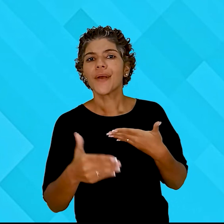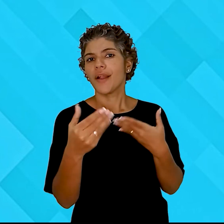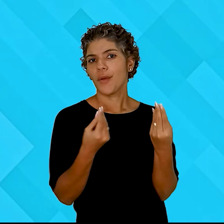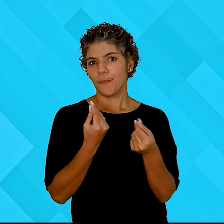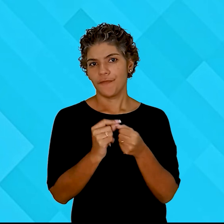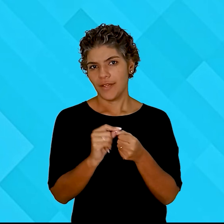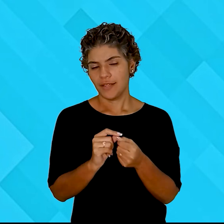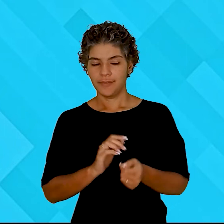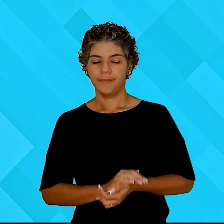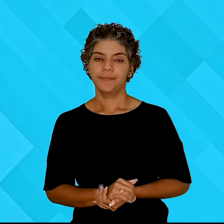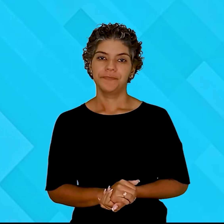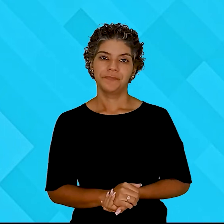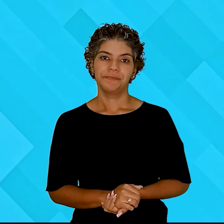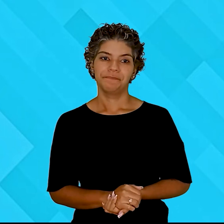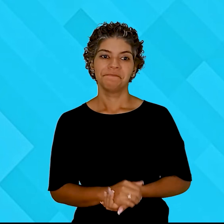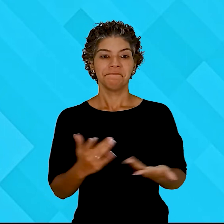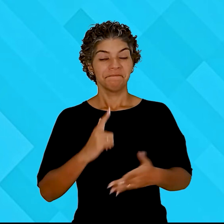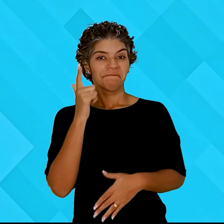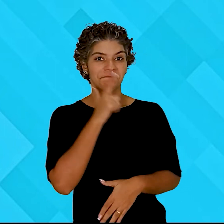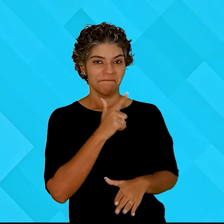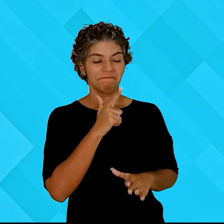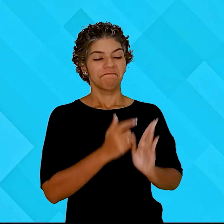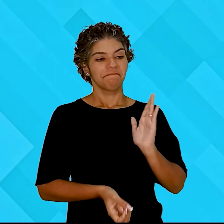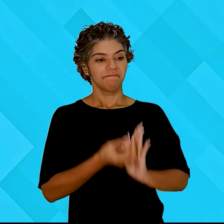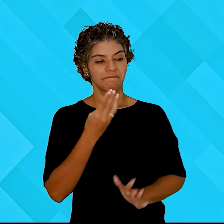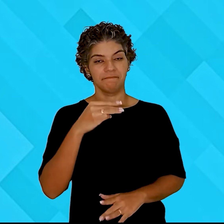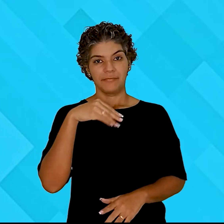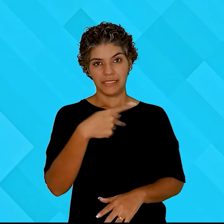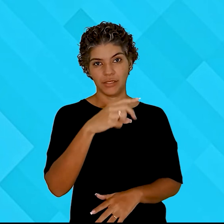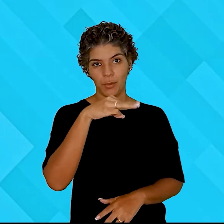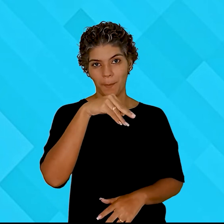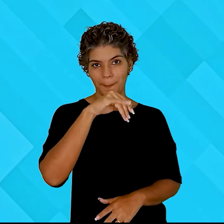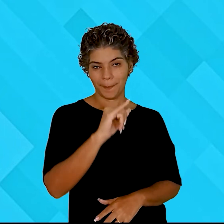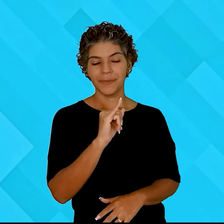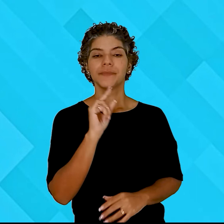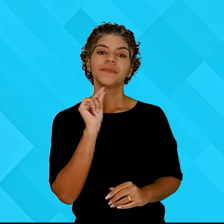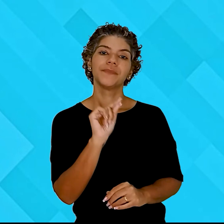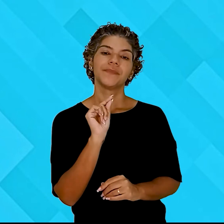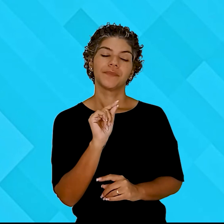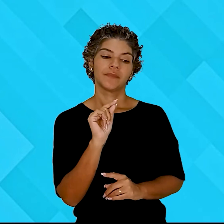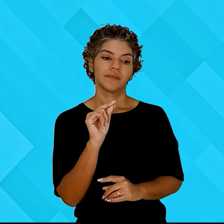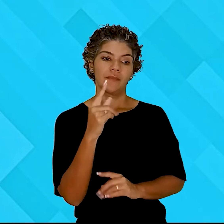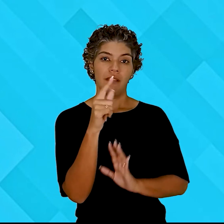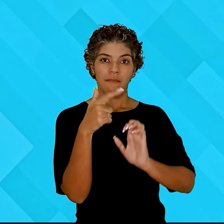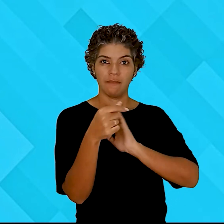Assim que você se formaliza como MEI, como eu mencionei, você passa a precisar se pensar como uma empresa.